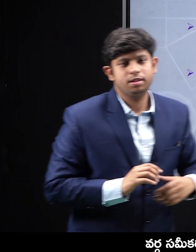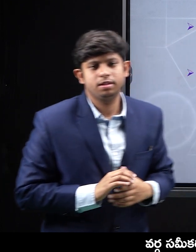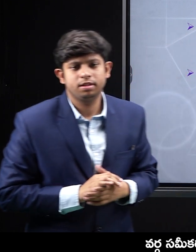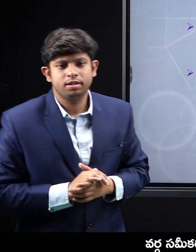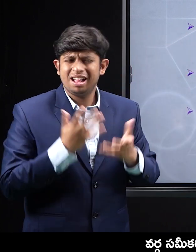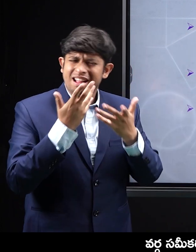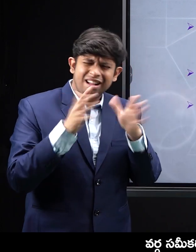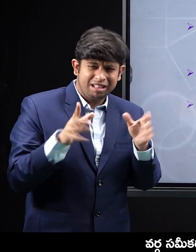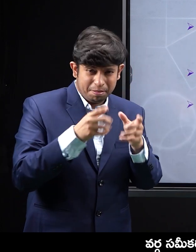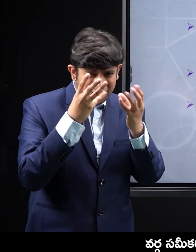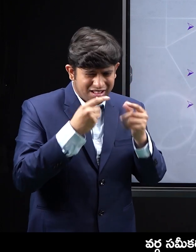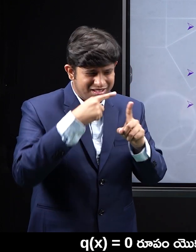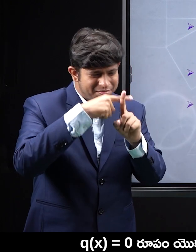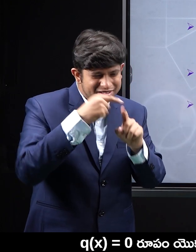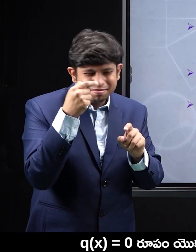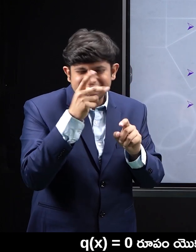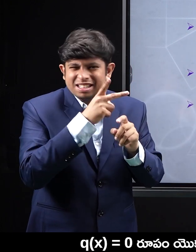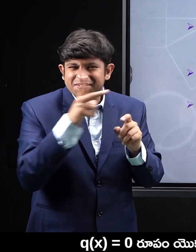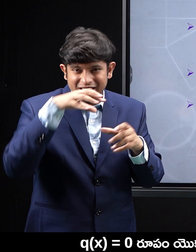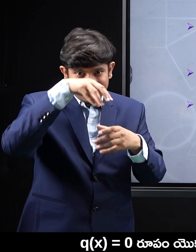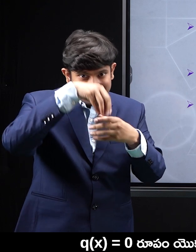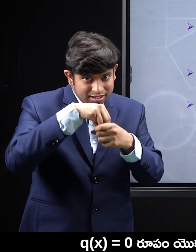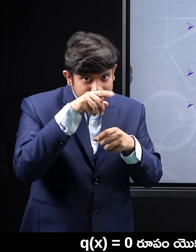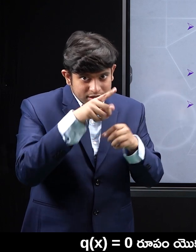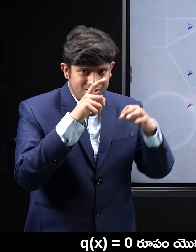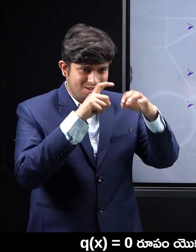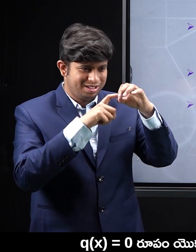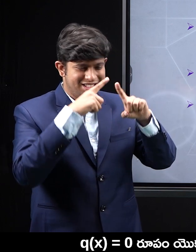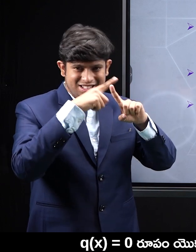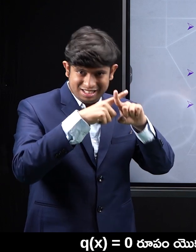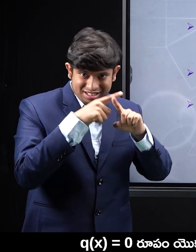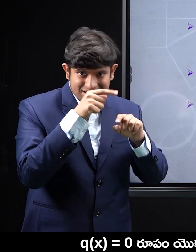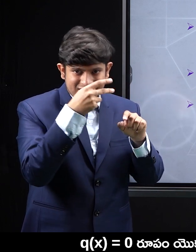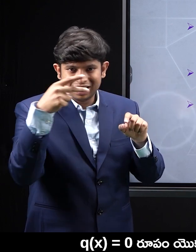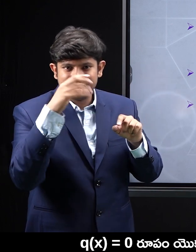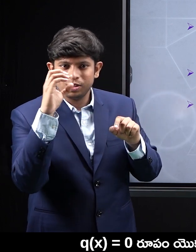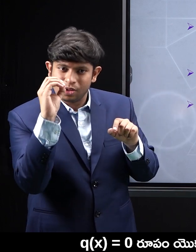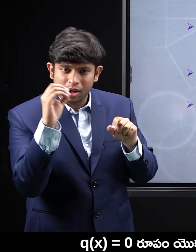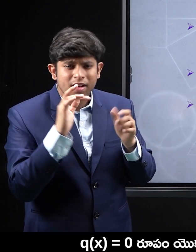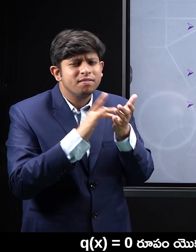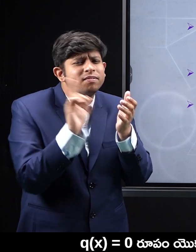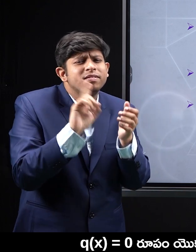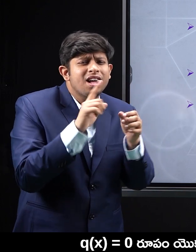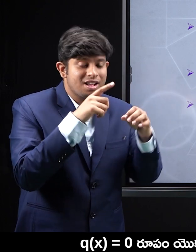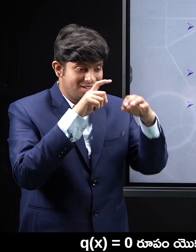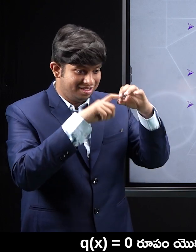4ac బై 2a. qx 0 రూపం యొక్క ఏదైనా సమీకరణం. ఇక్కడ